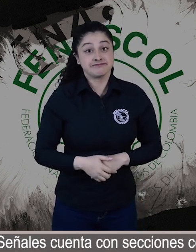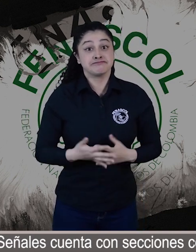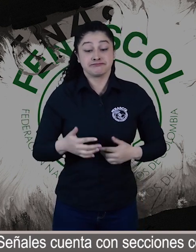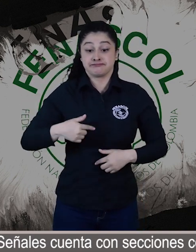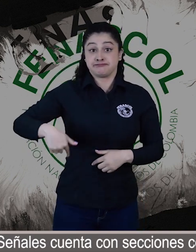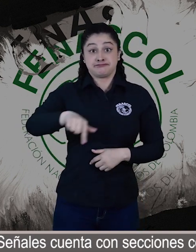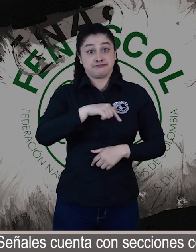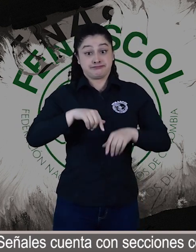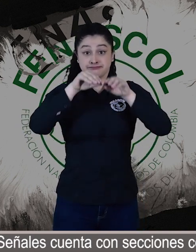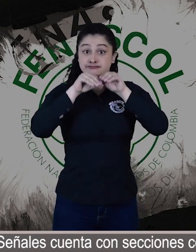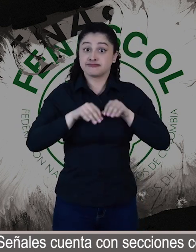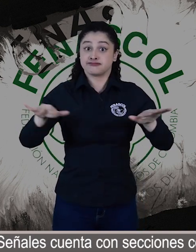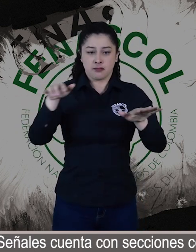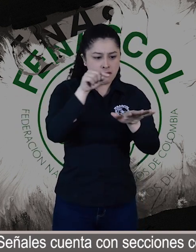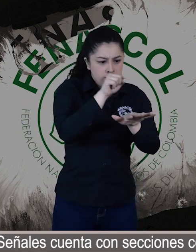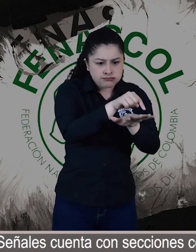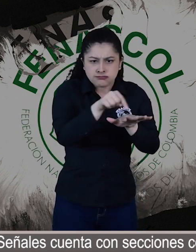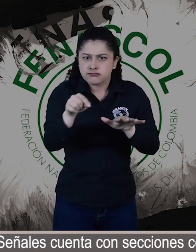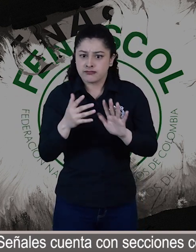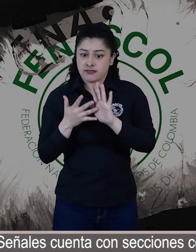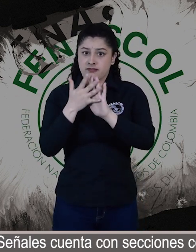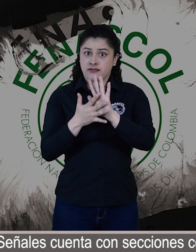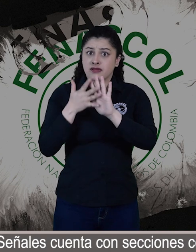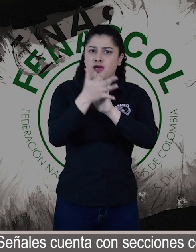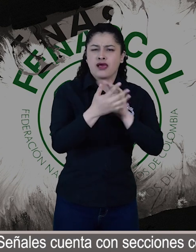Noticeñales Noticeñales cuenta con secciones como